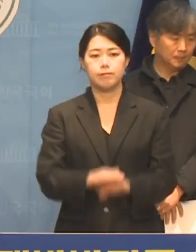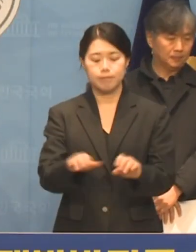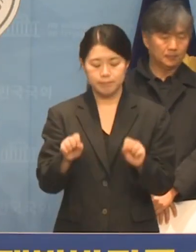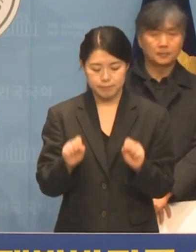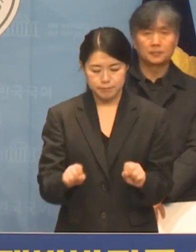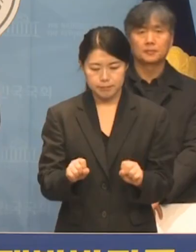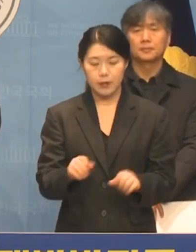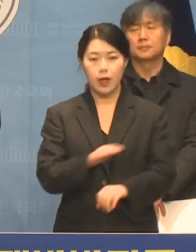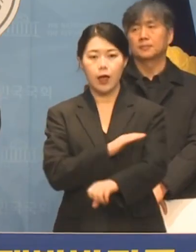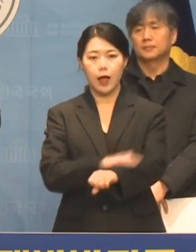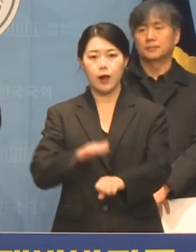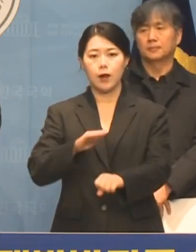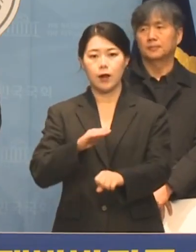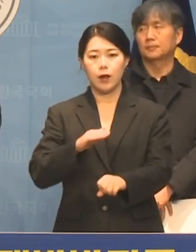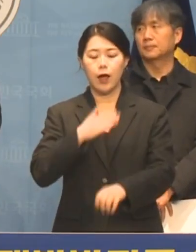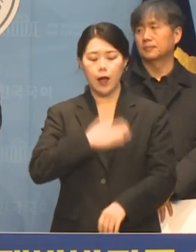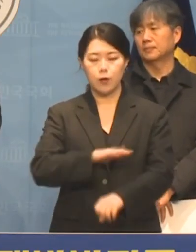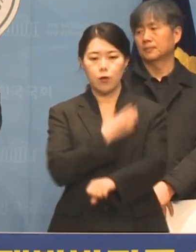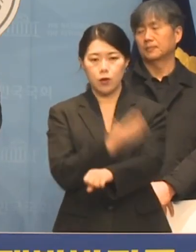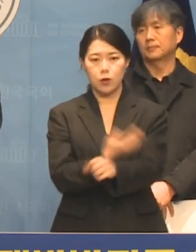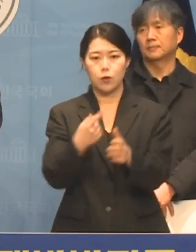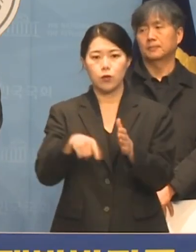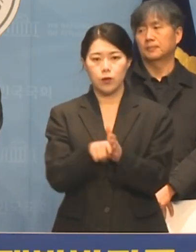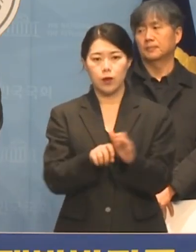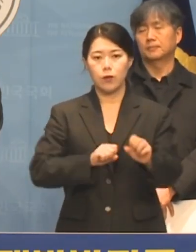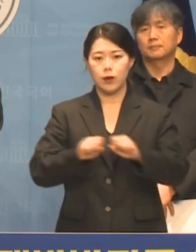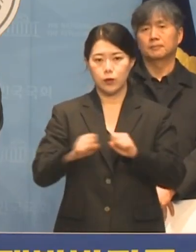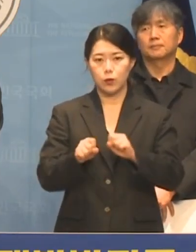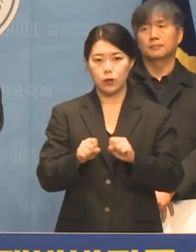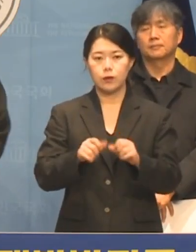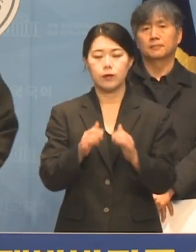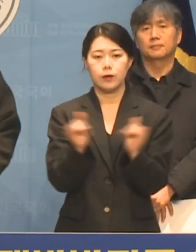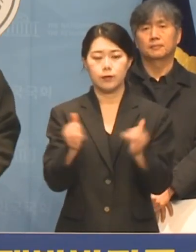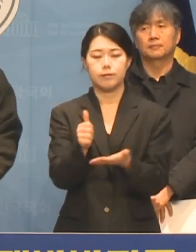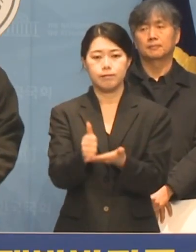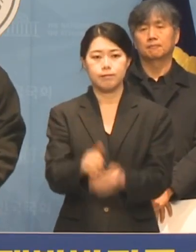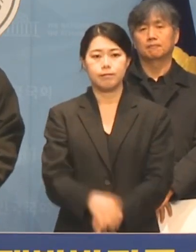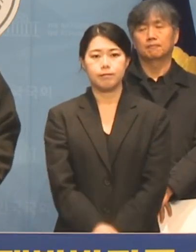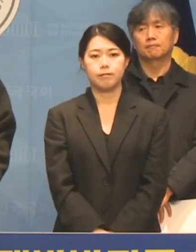안녕하세요. 알권리 운동을 하는 시민단체 정보공개센터 김예찬 활동가입니다.